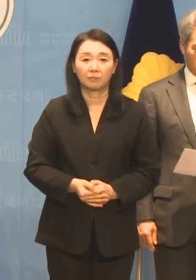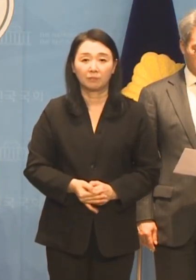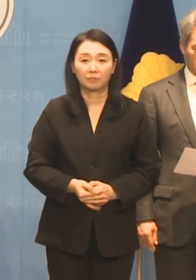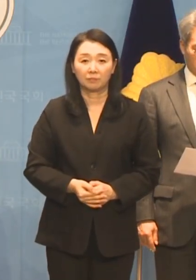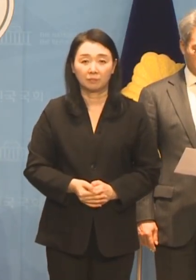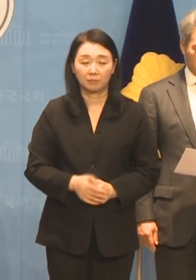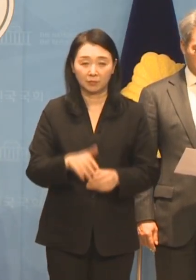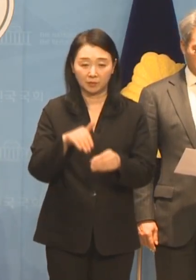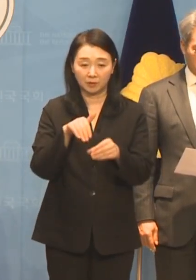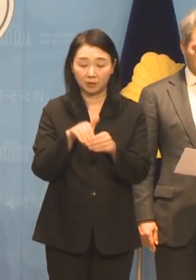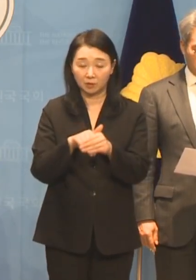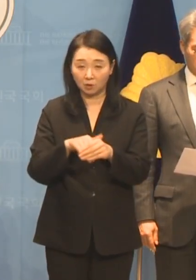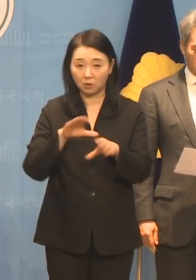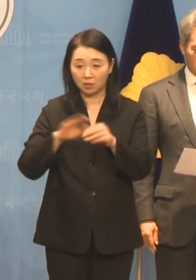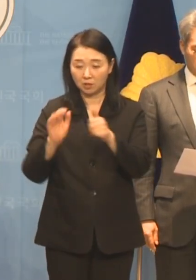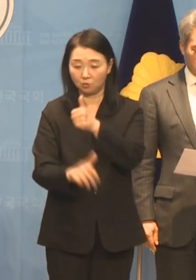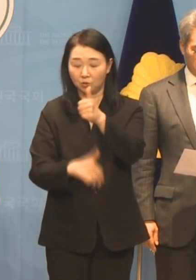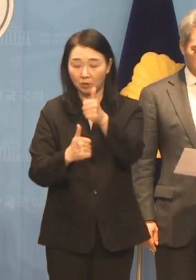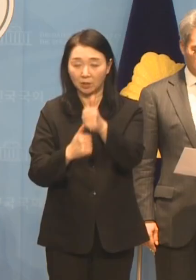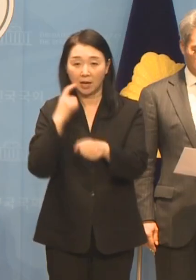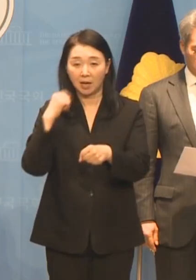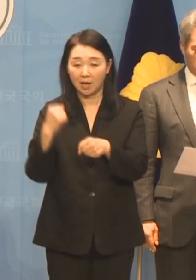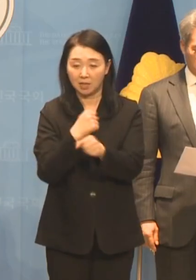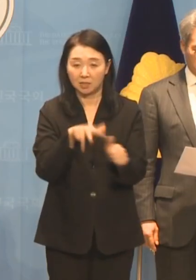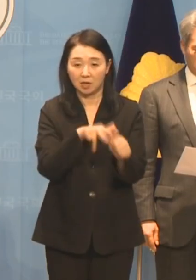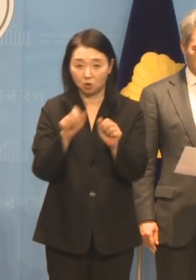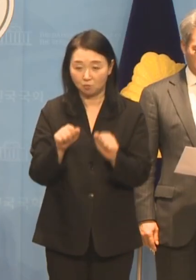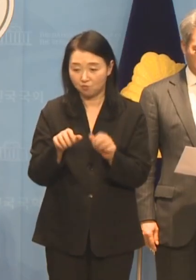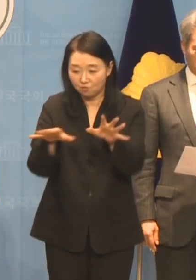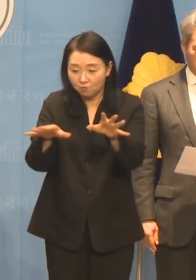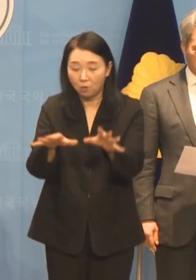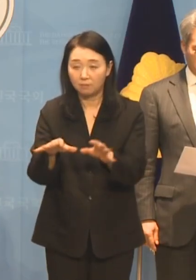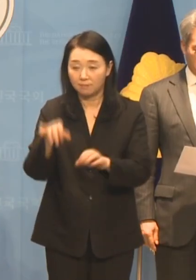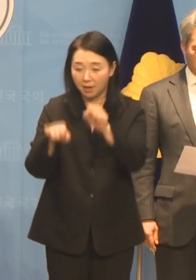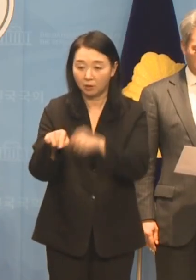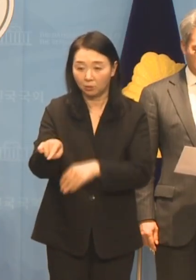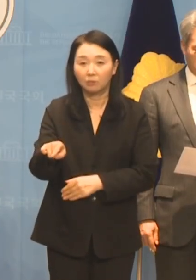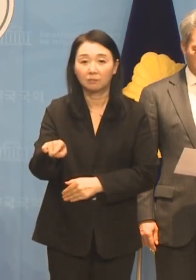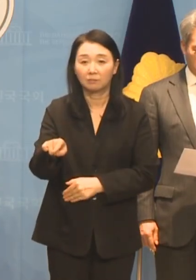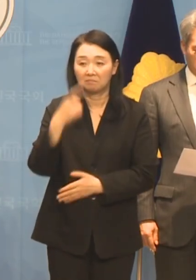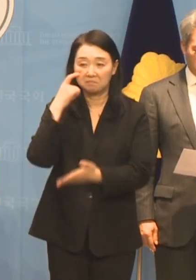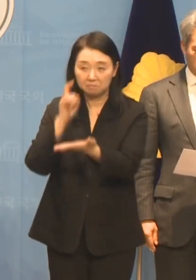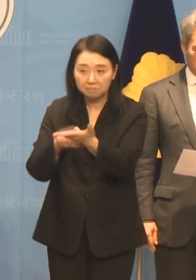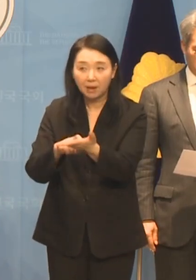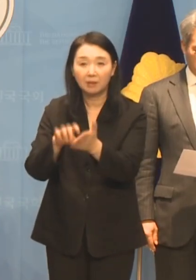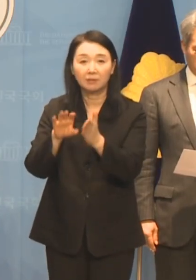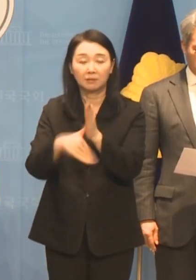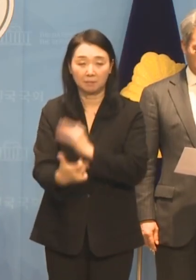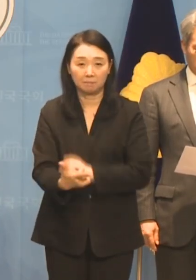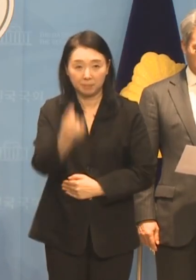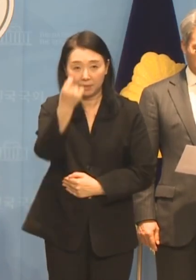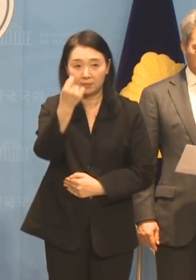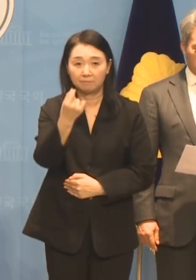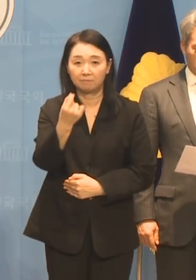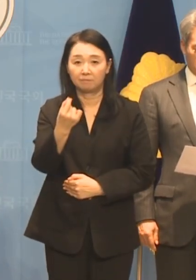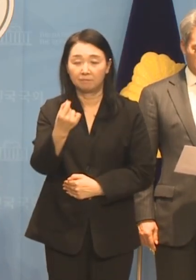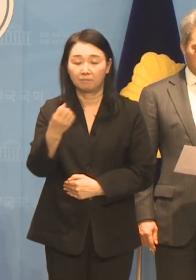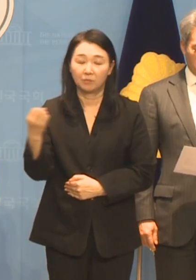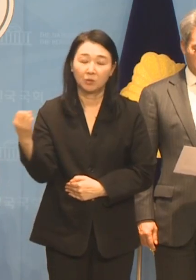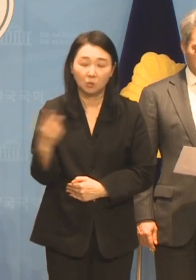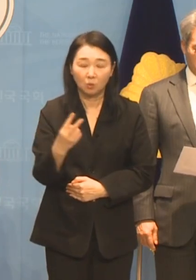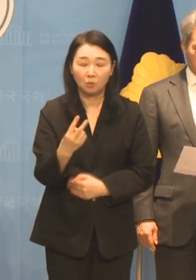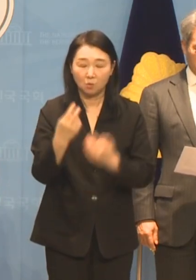선대위는 이러한 허위 조작 정보 유포 행위가 포착되는 즉시 신속하고